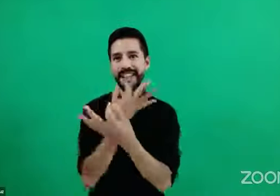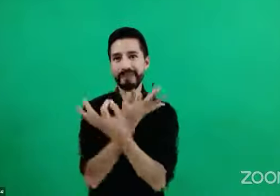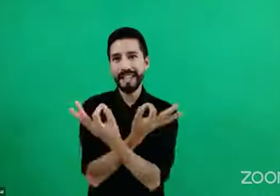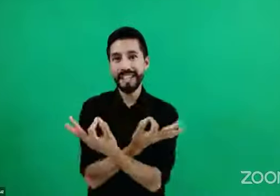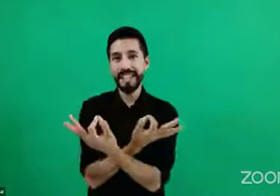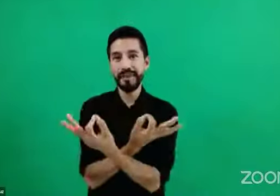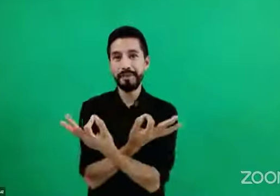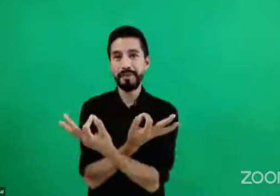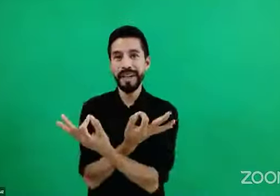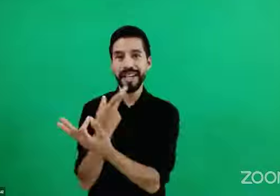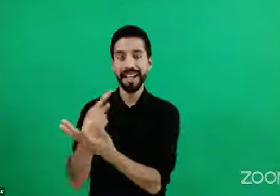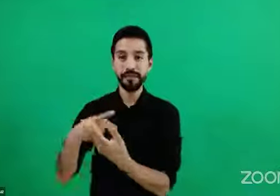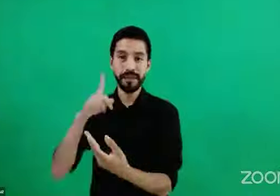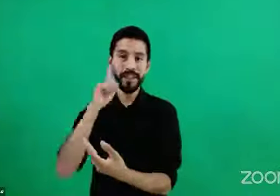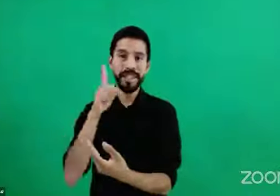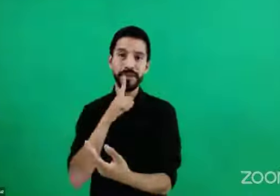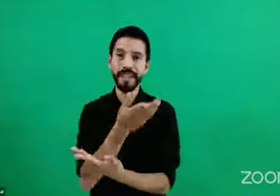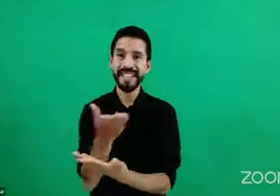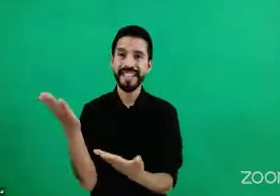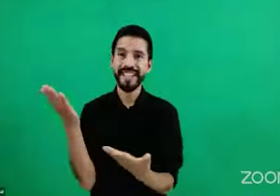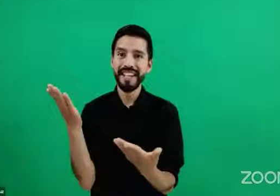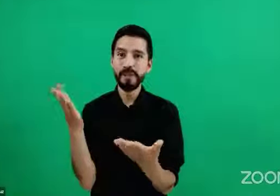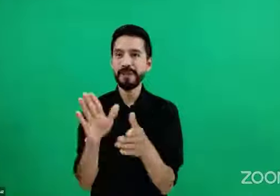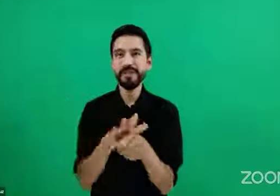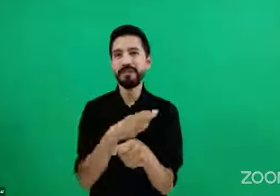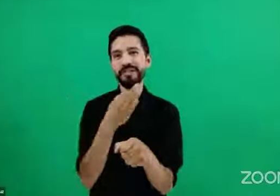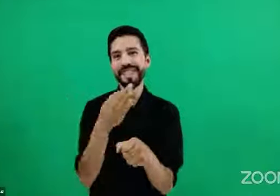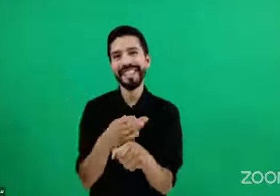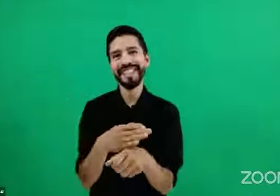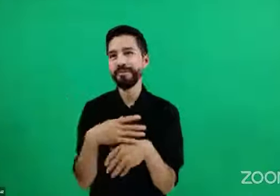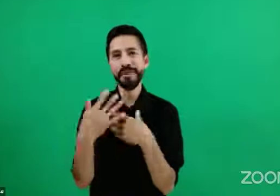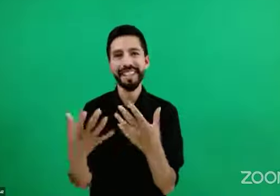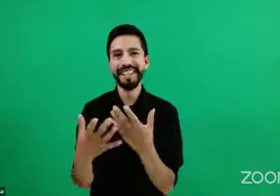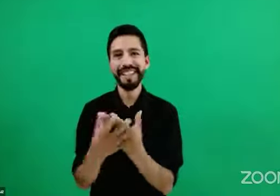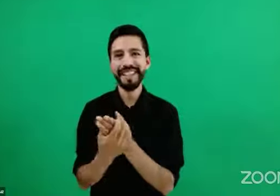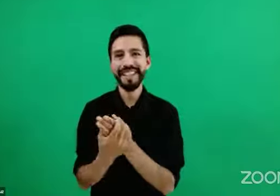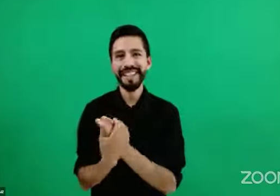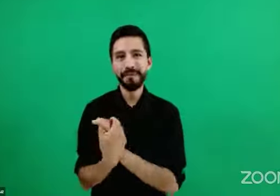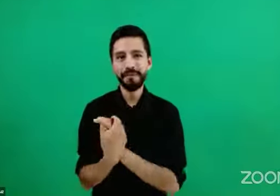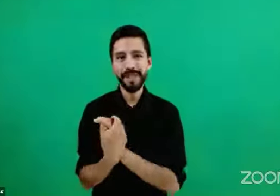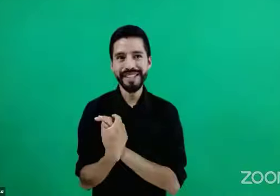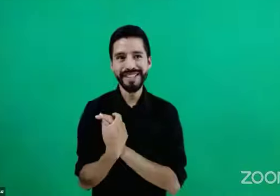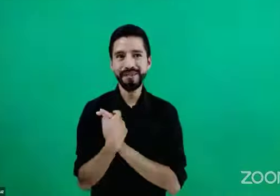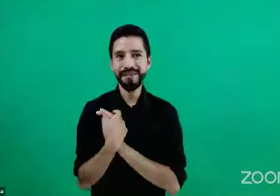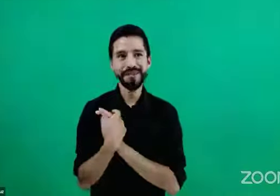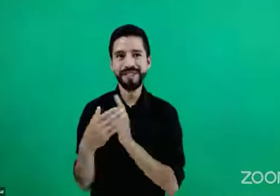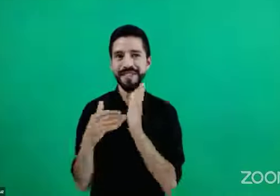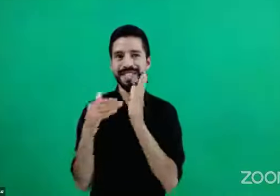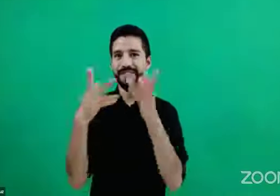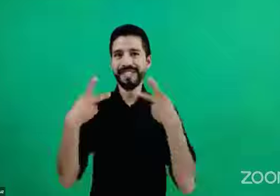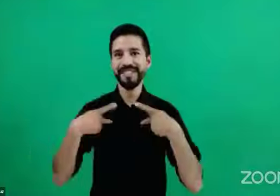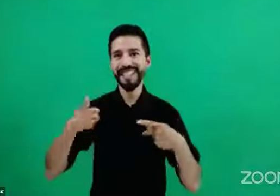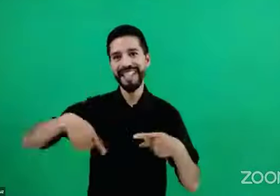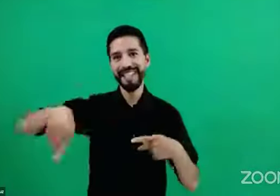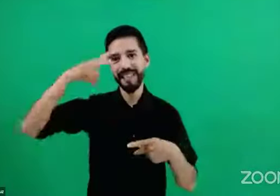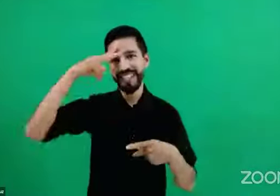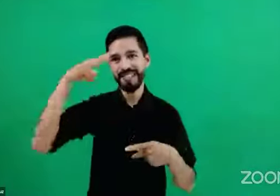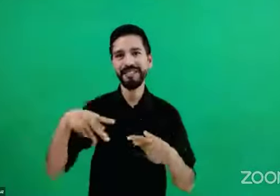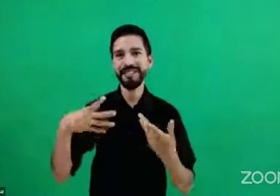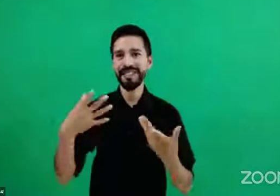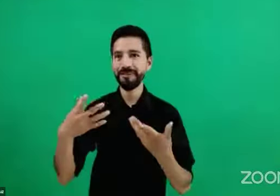a la meditación para las personas sordas, pues no es suficiente porque pues somos millones de personas